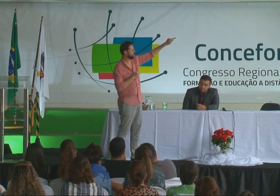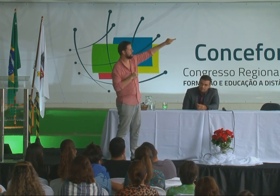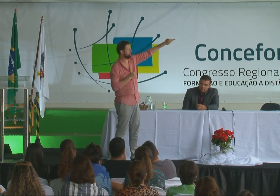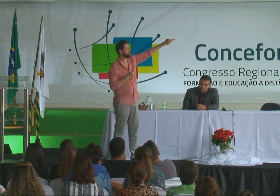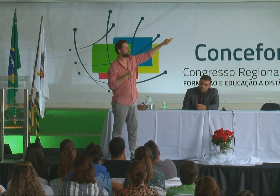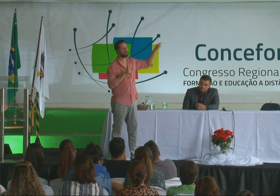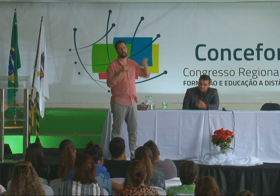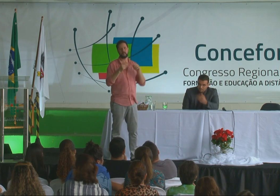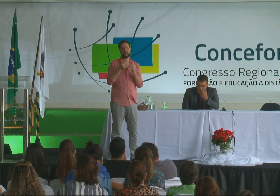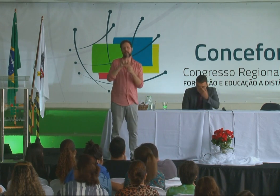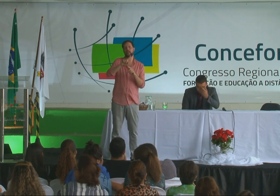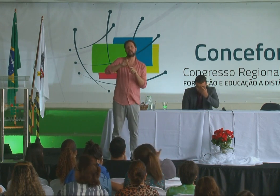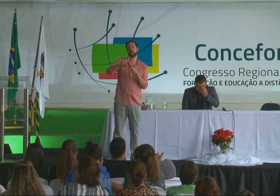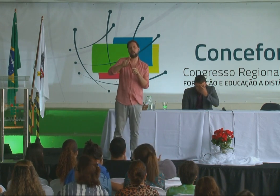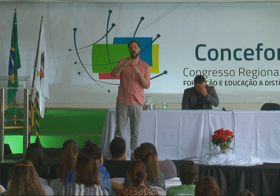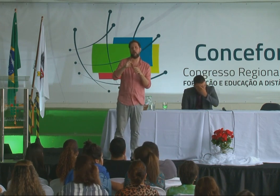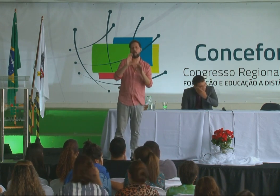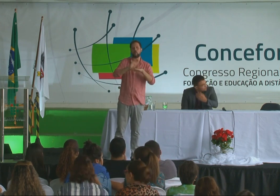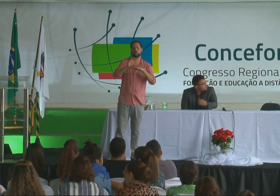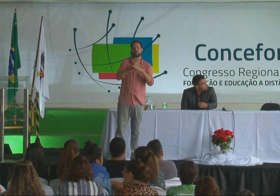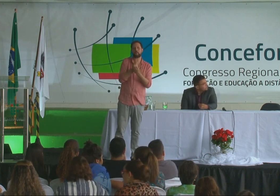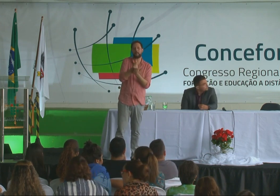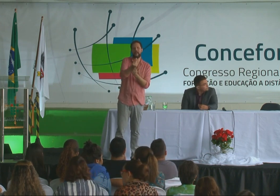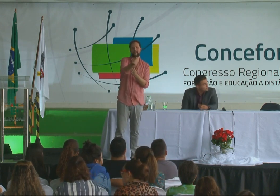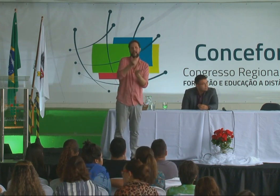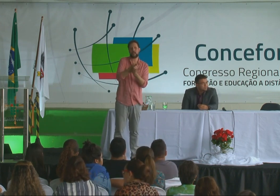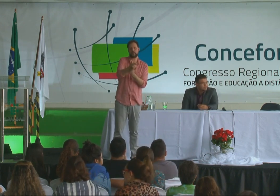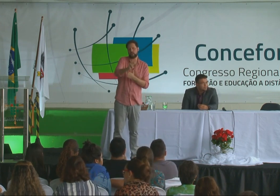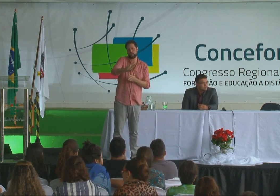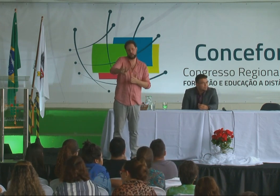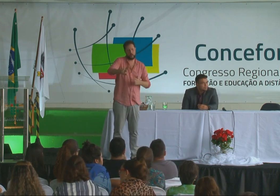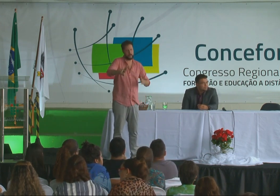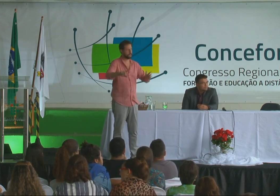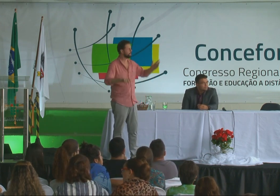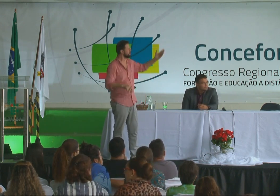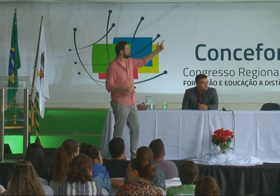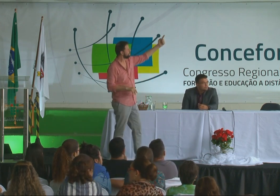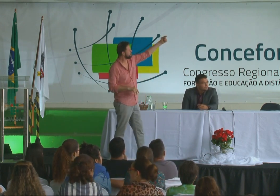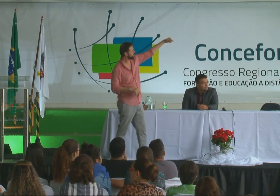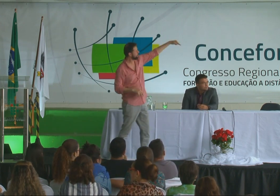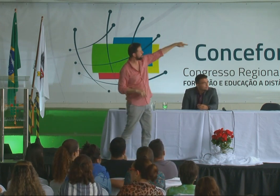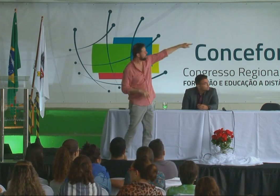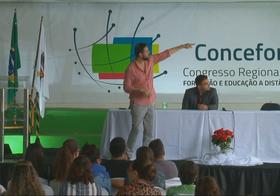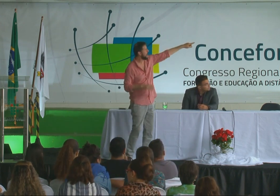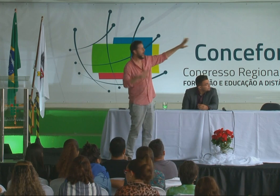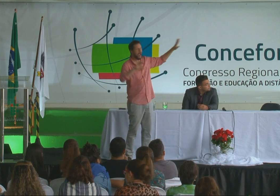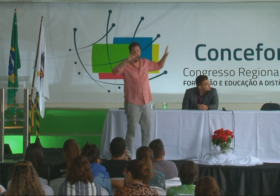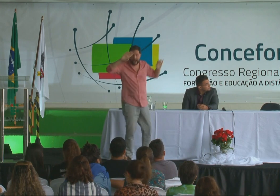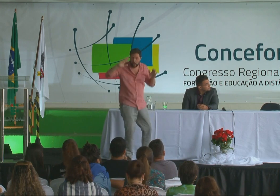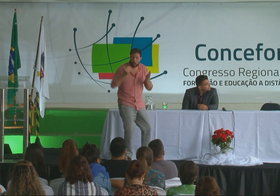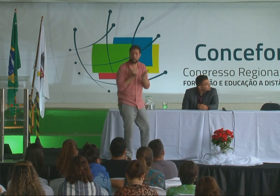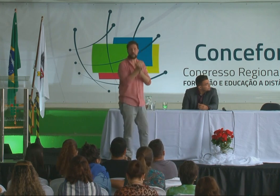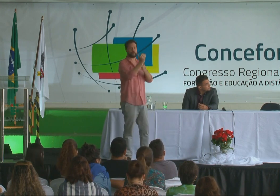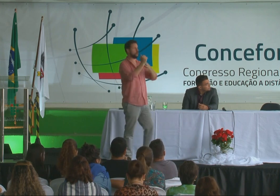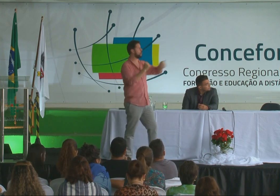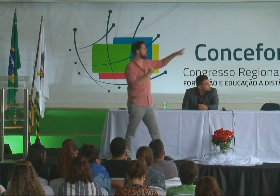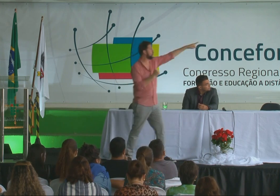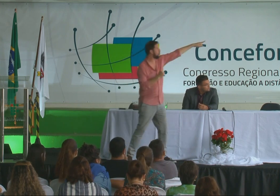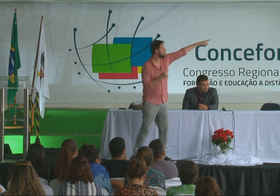específicas para conseguir criar esses cursos. Aí, houve uma difusão desses cursos de licenciatura e bacharelado em letras Libras, através